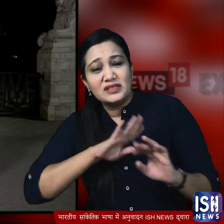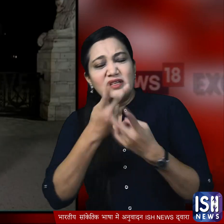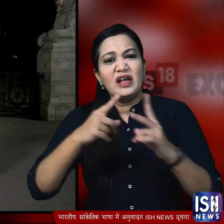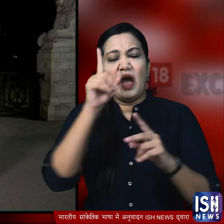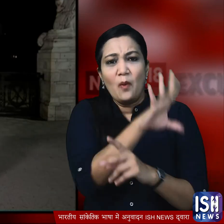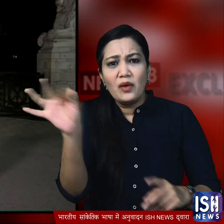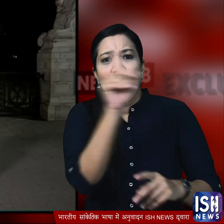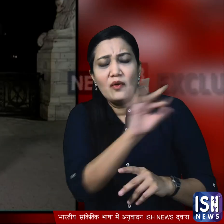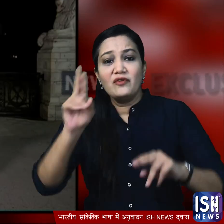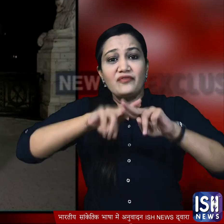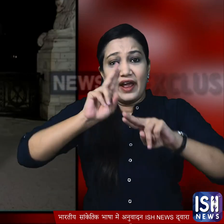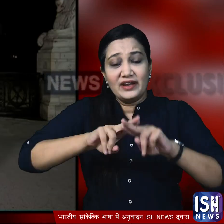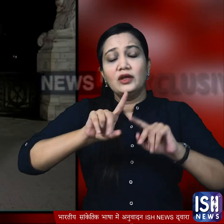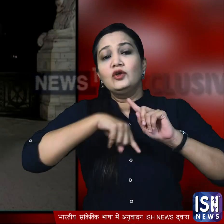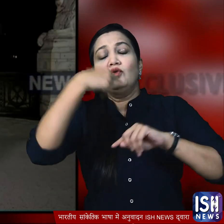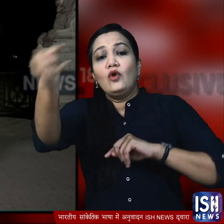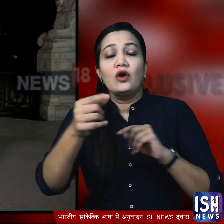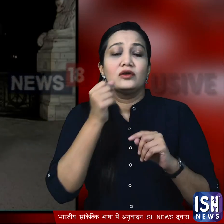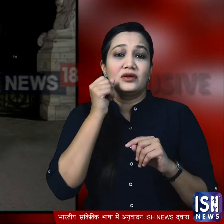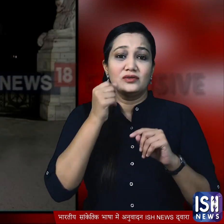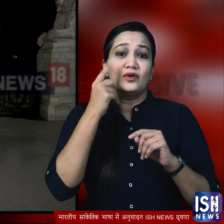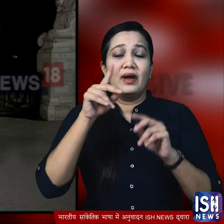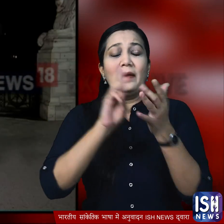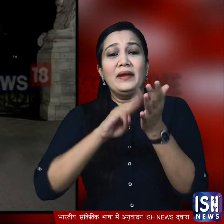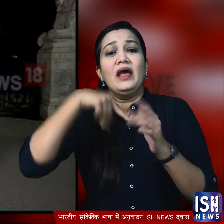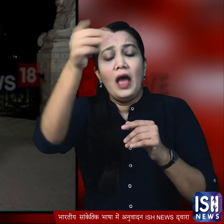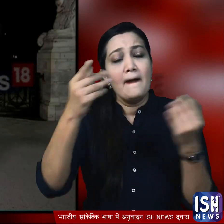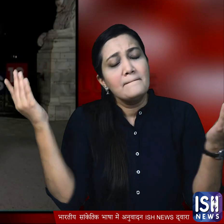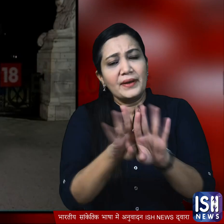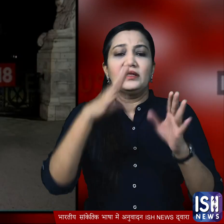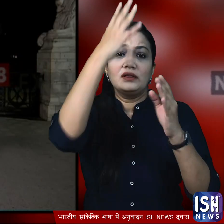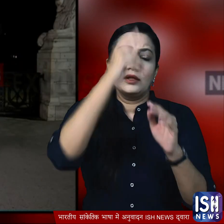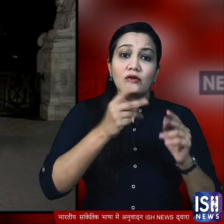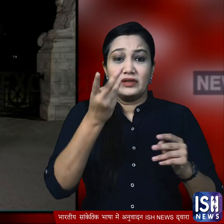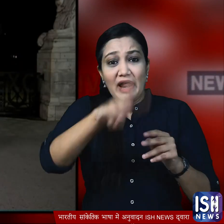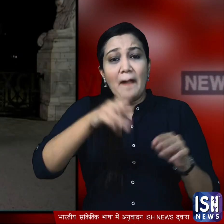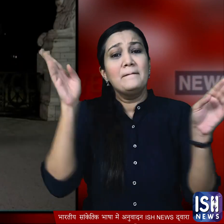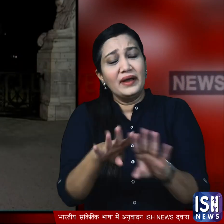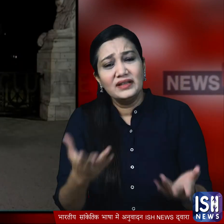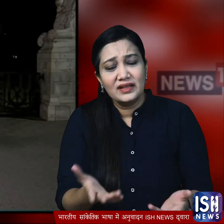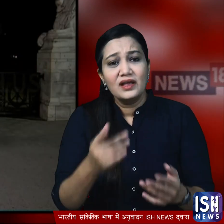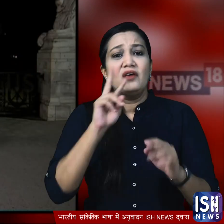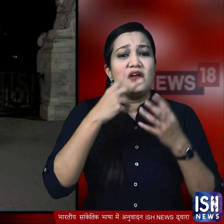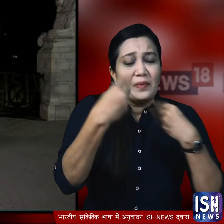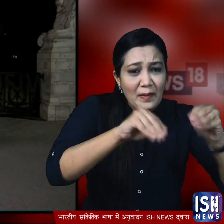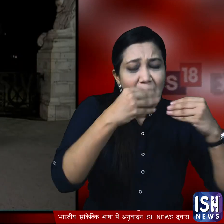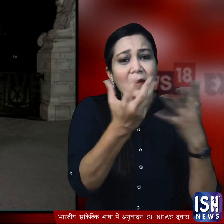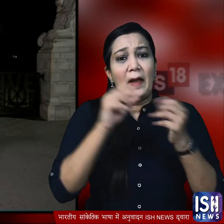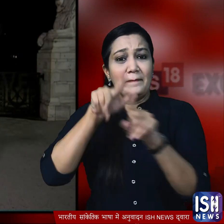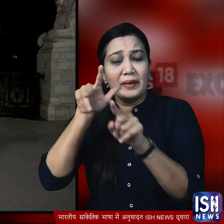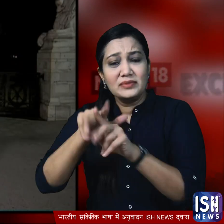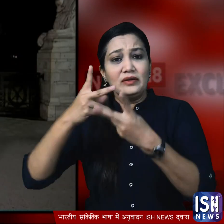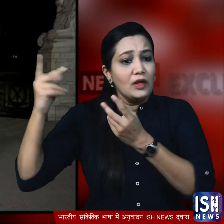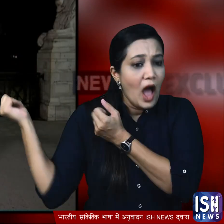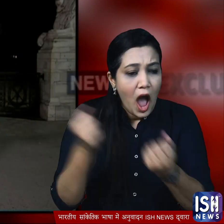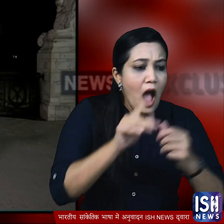हर हफ्ते शुक्रवार की रात से सोमवार सुबह तक लॉकडाउन भी हो गया है। हम फिर भी सुधरने का नाम नहीं ले रहे। मुंबई की सब्जी मंडियों में बीएमसी की टीम के